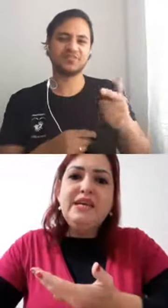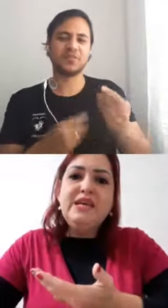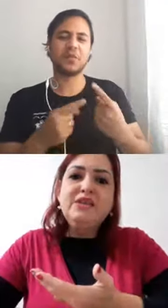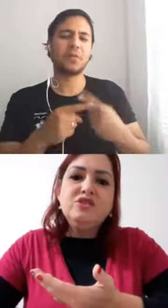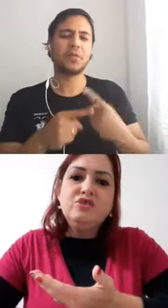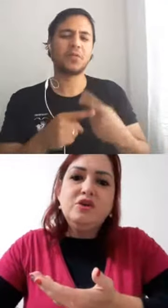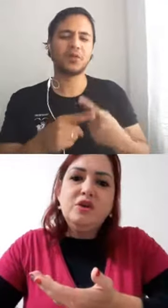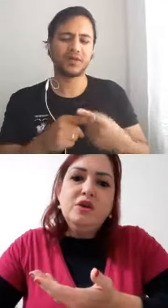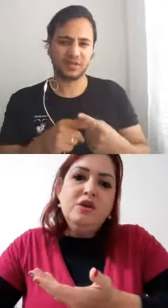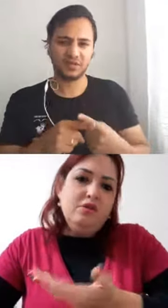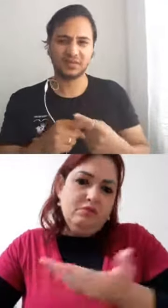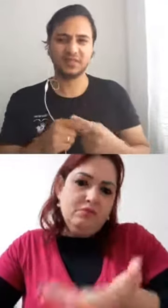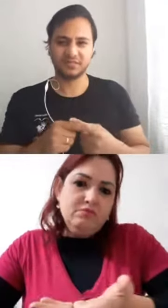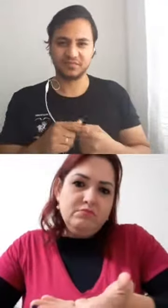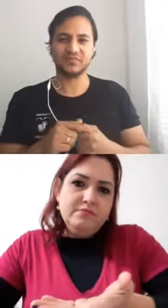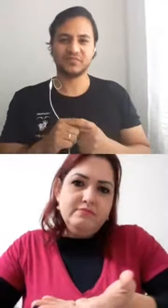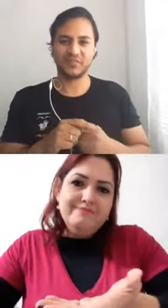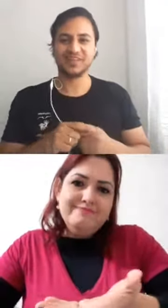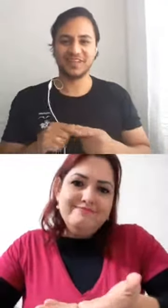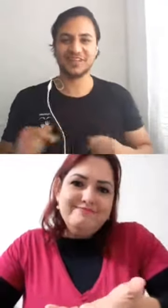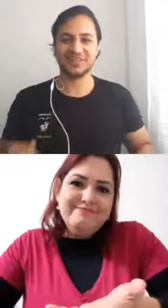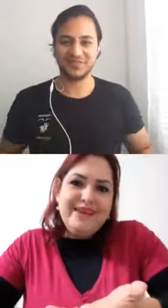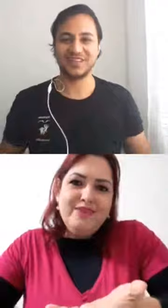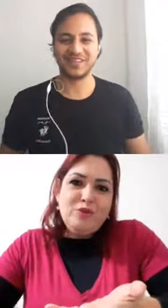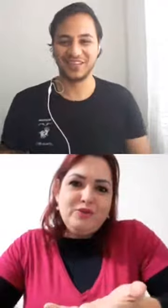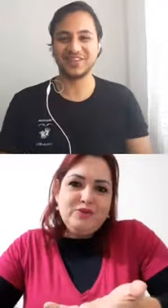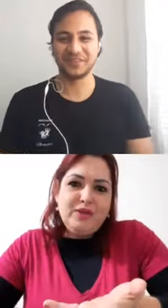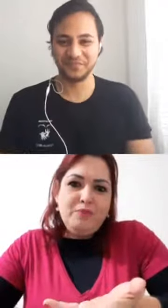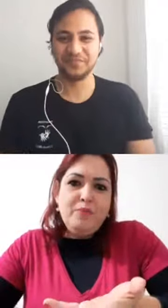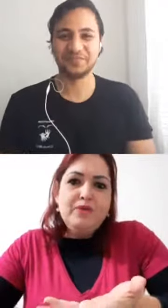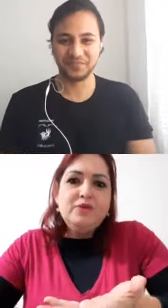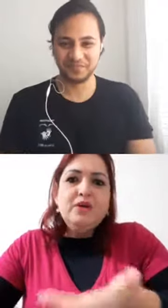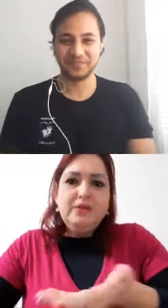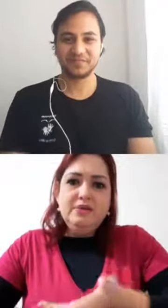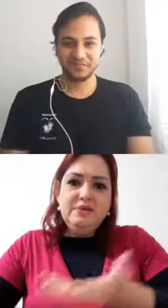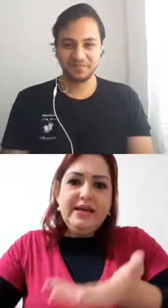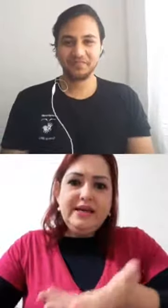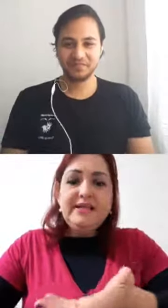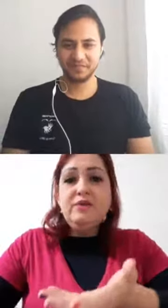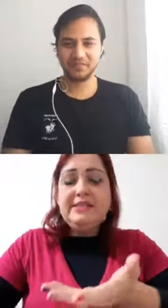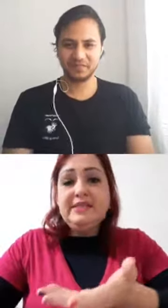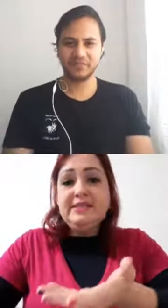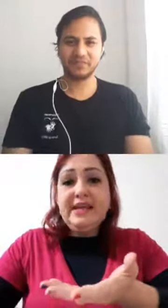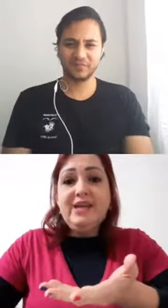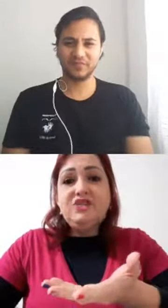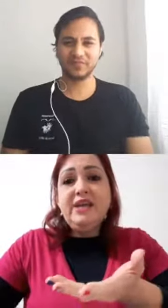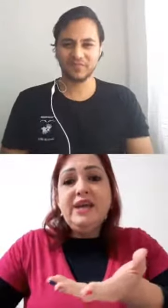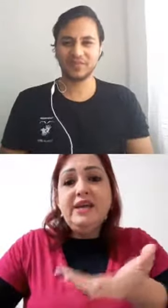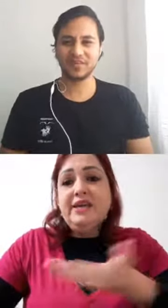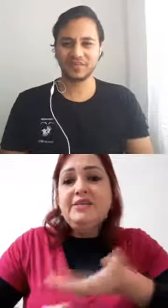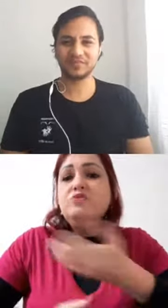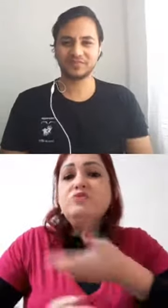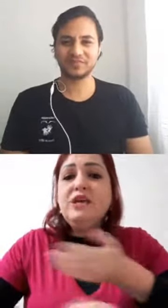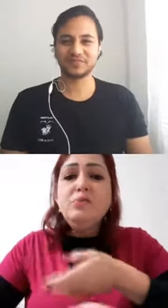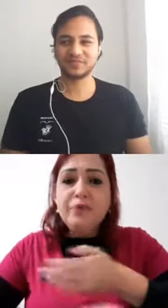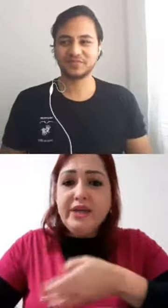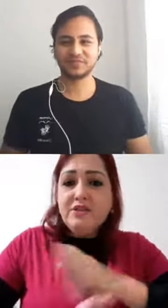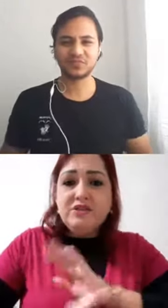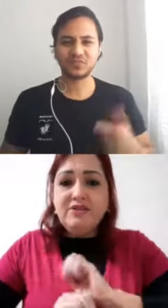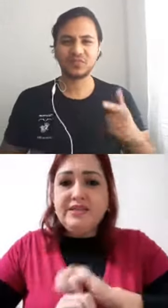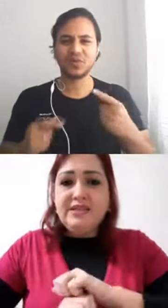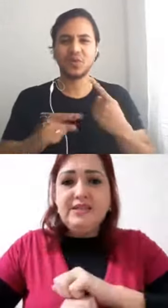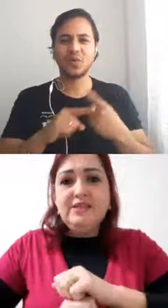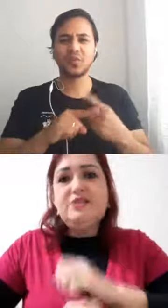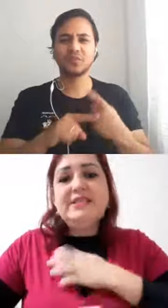fazer isso, Entendo, né, com a pessoa entendo. que é meu amigo. Né? Então, assim, entende, né? Então não tenho por que a